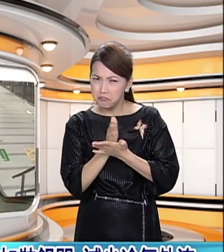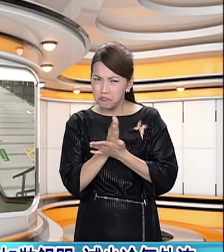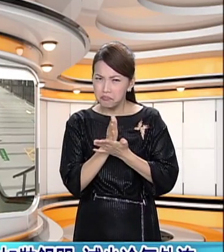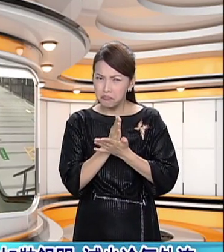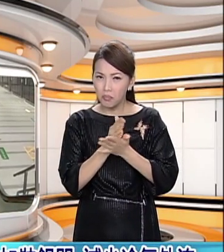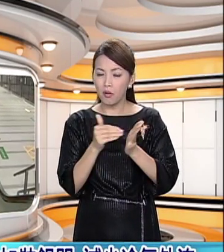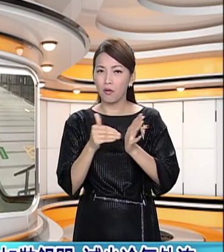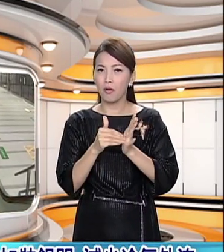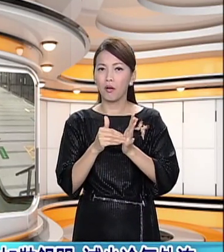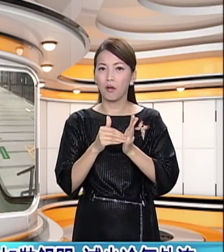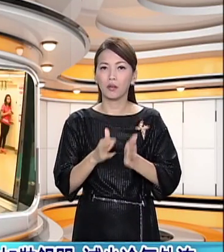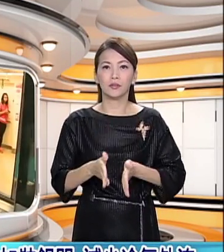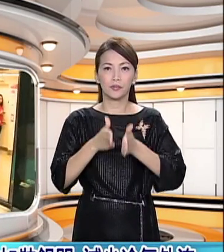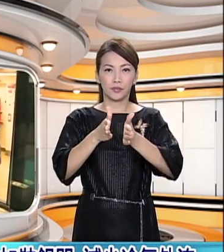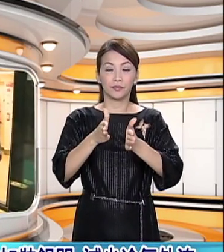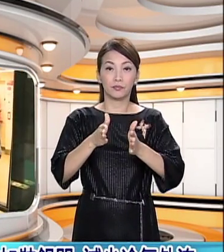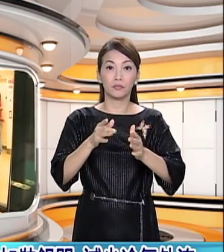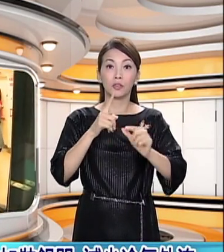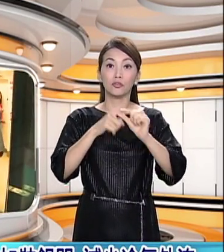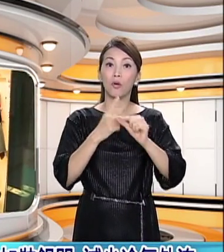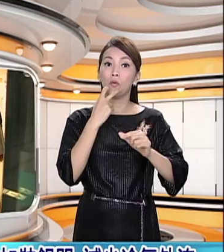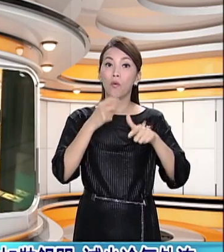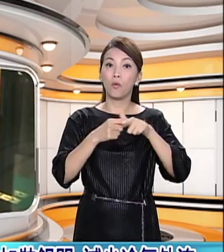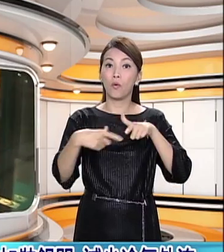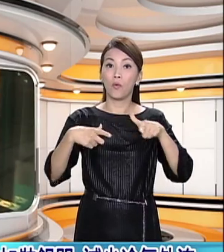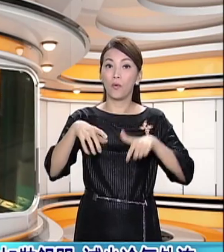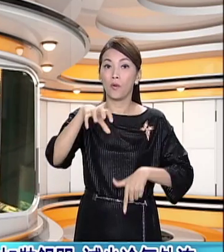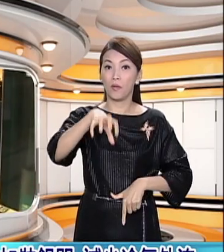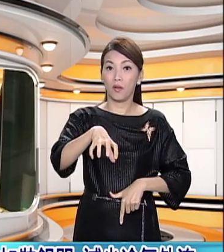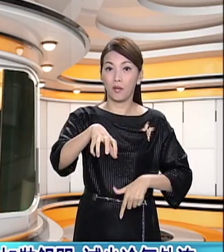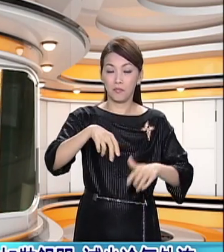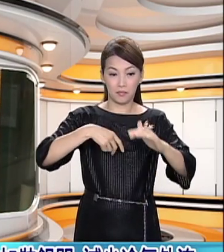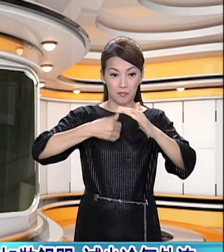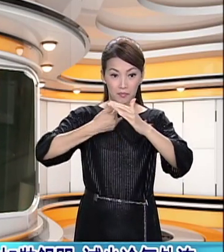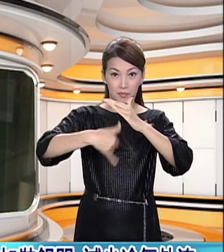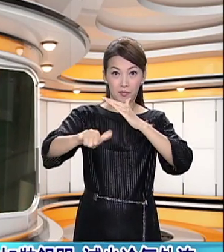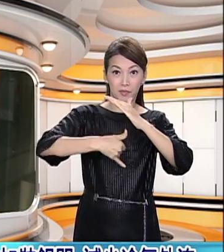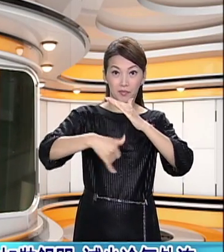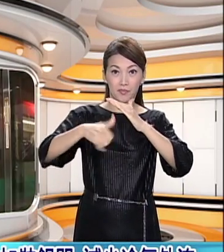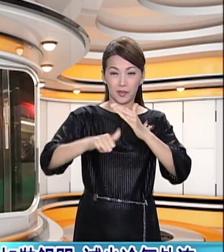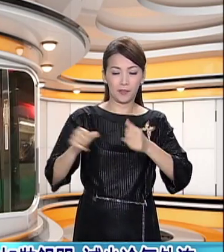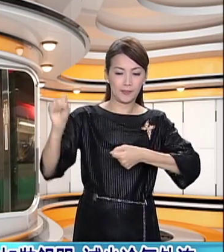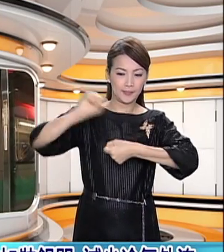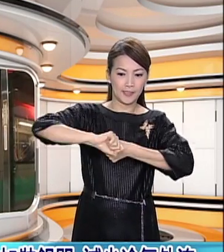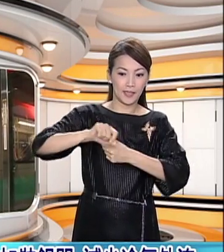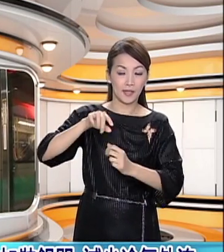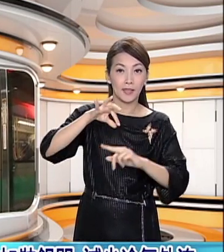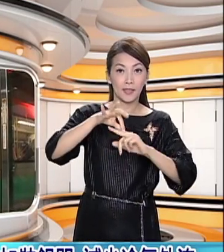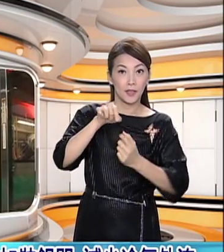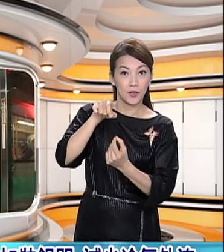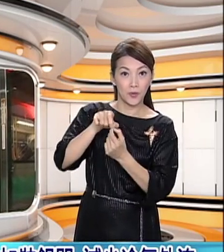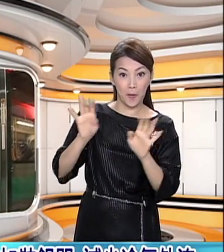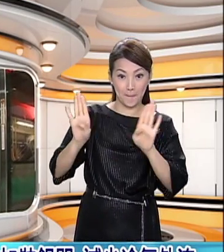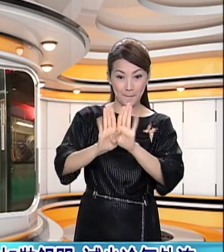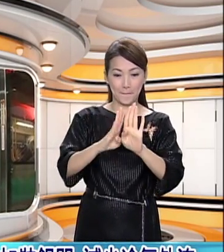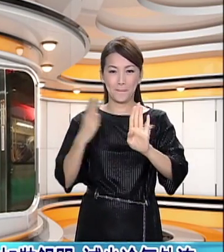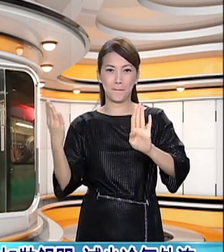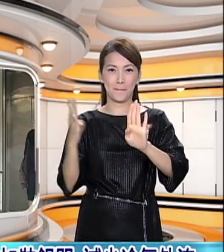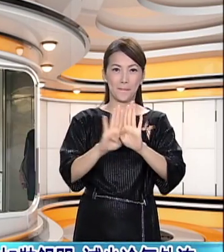站，在进出口加装铝门，减少冷气的外流。而